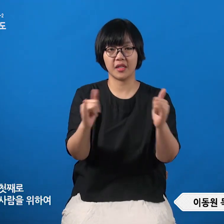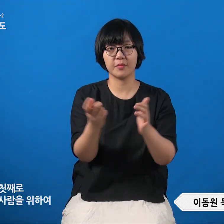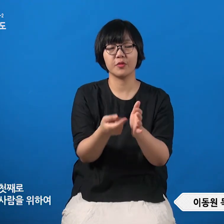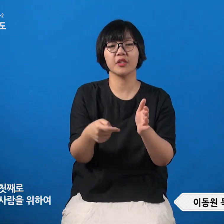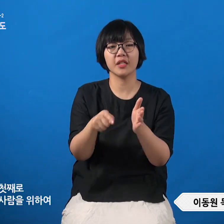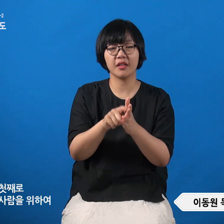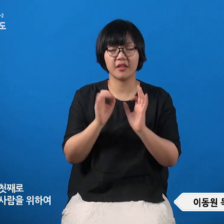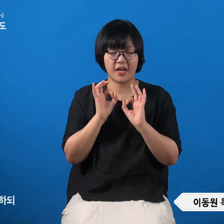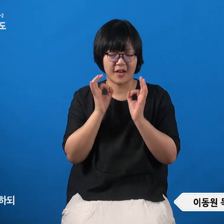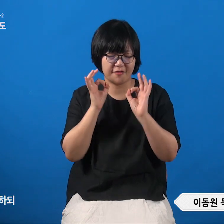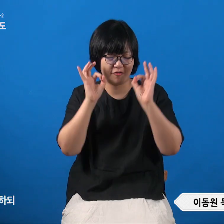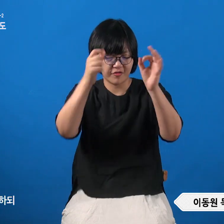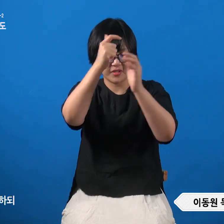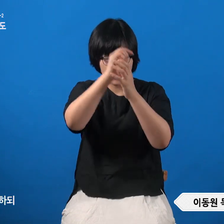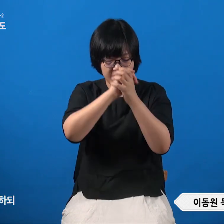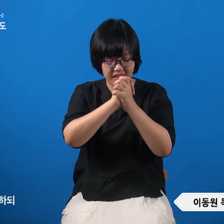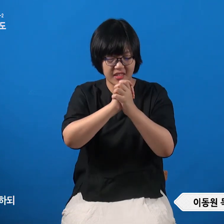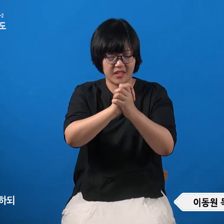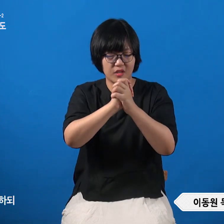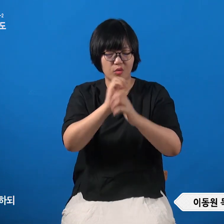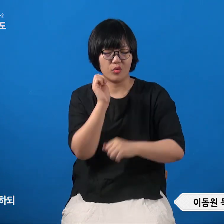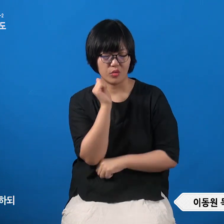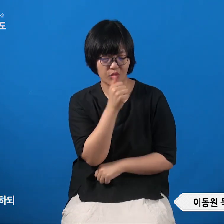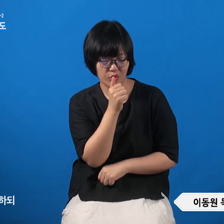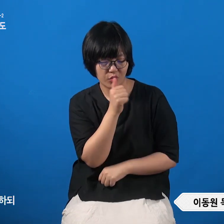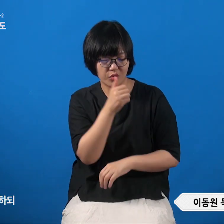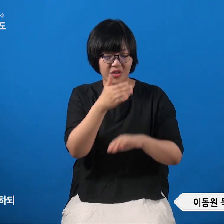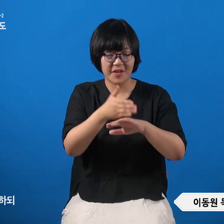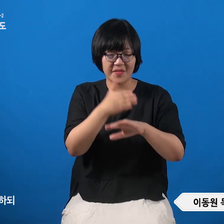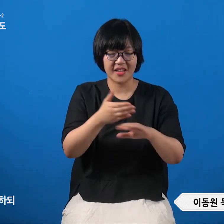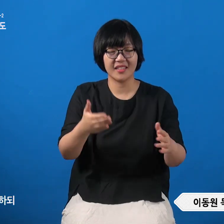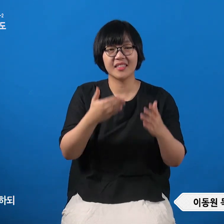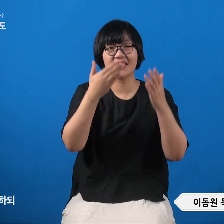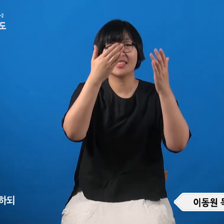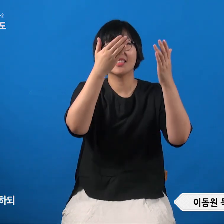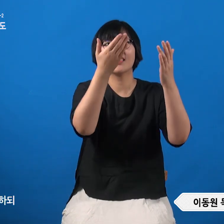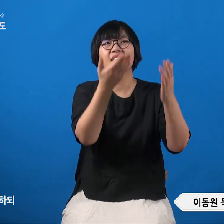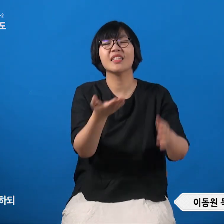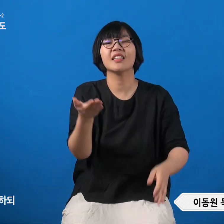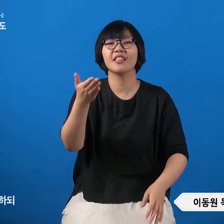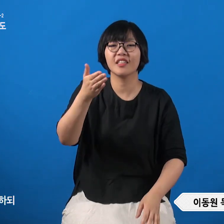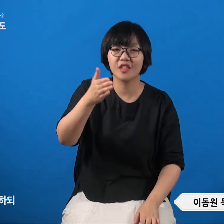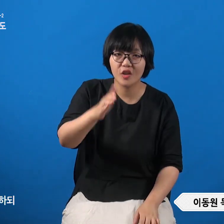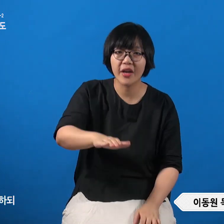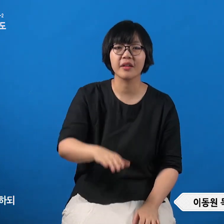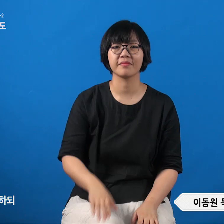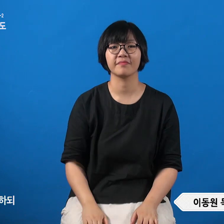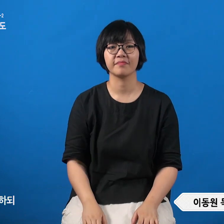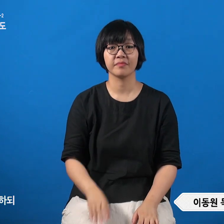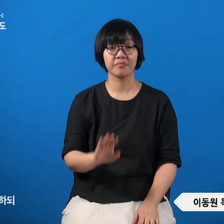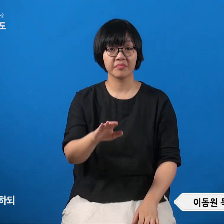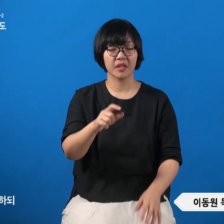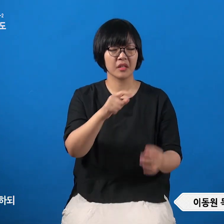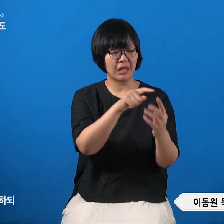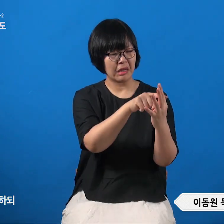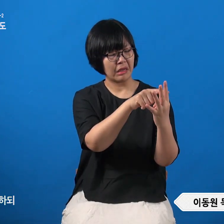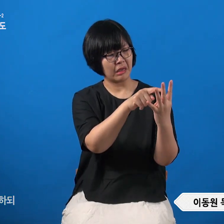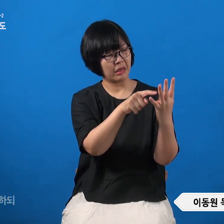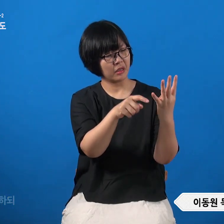위하여 간구와 기도와 도고와 감사를 하되. 이 네 가지는 기도를